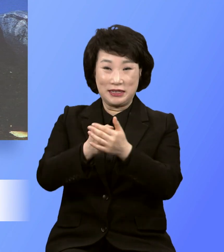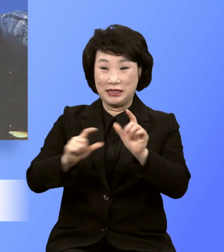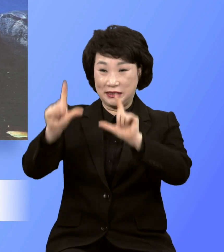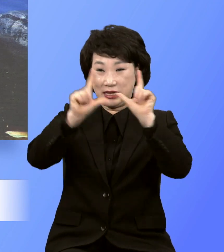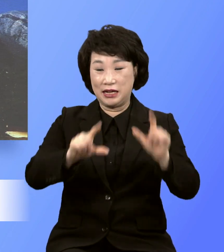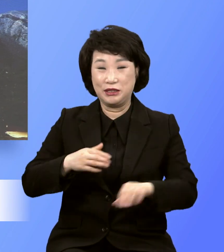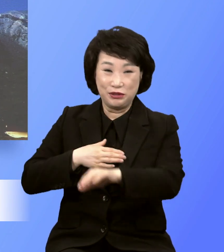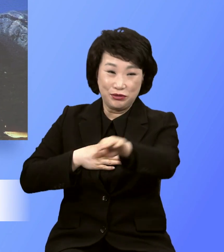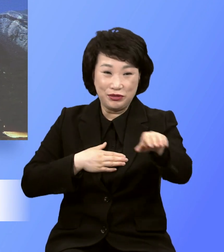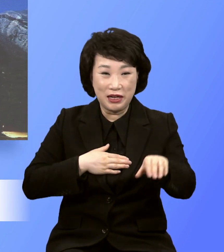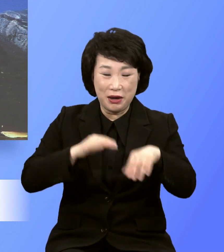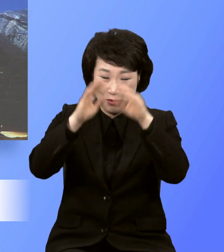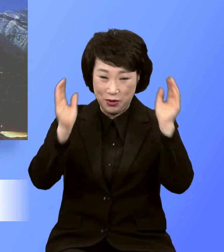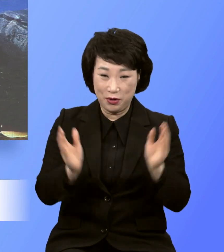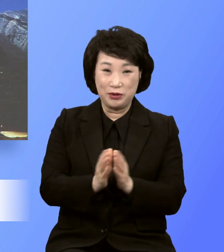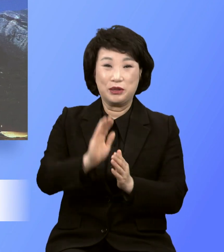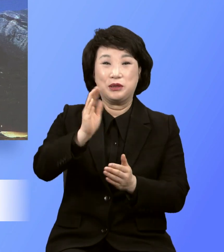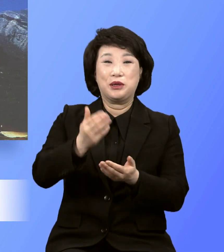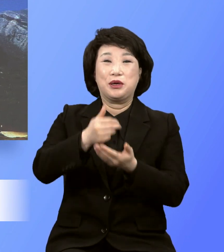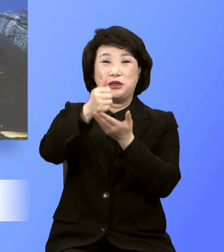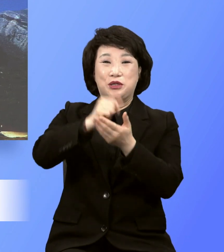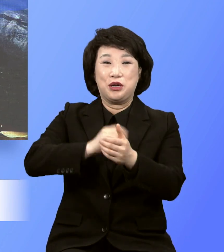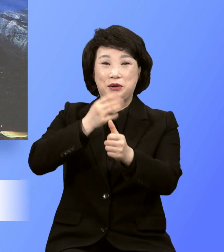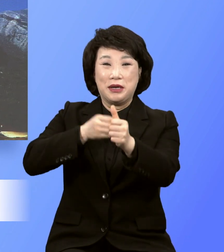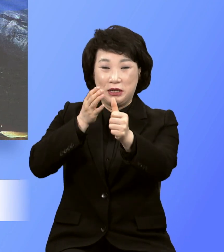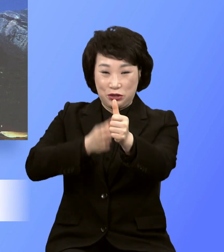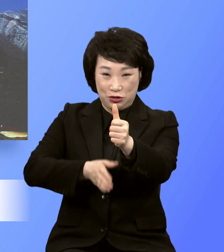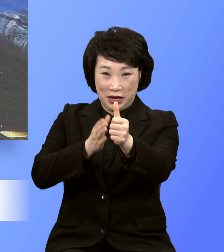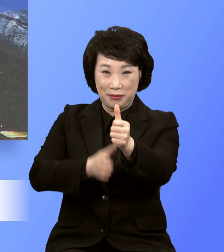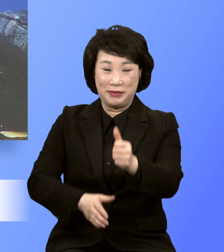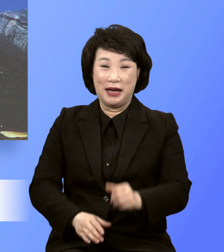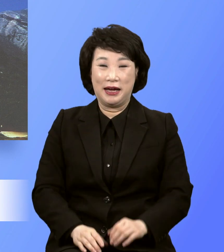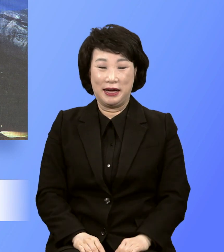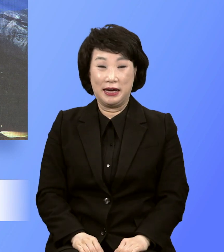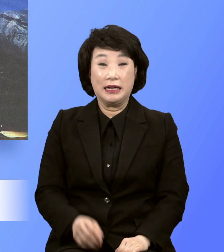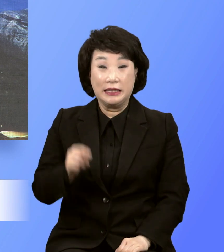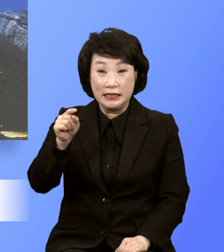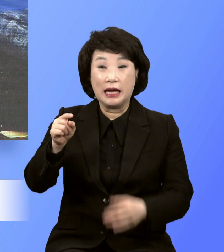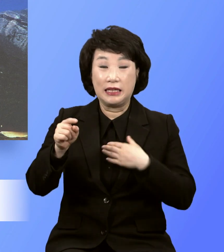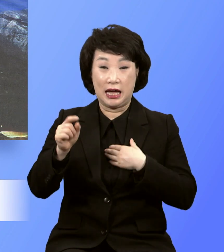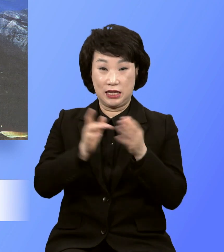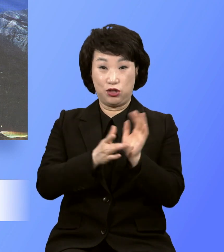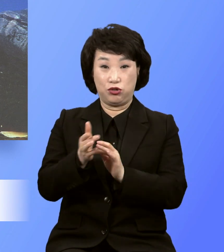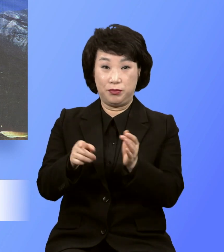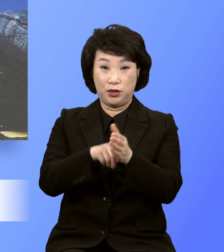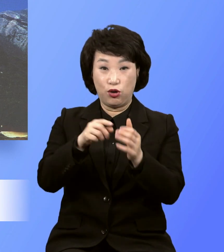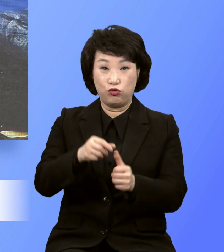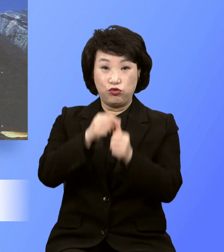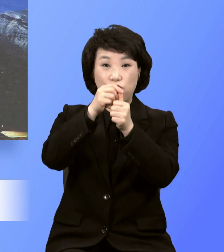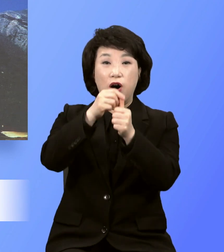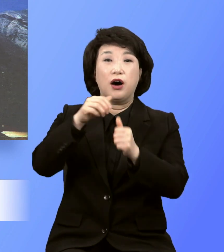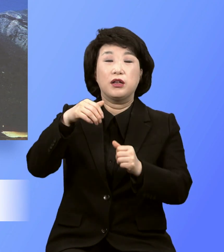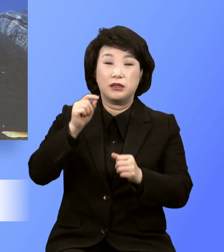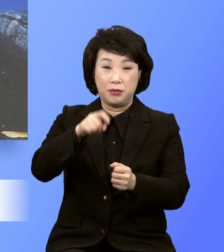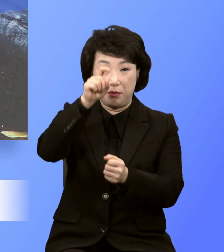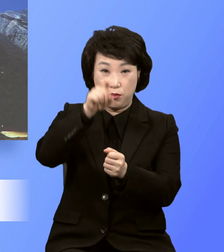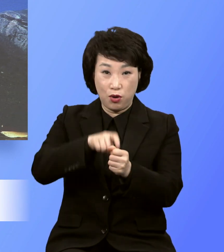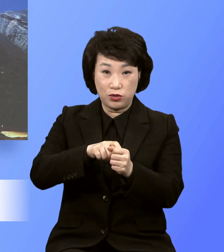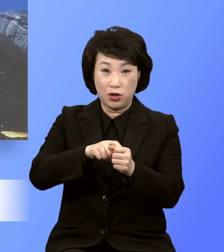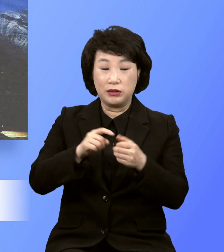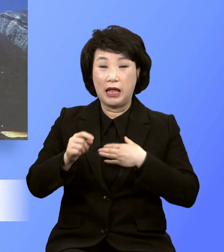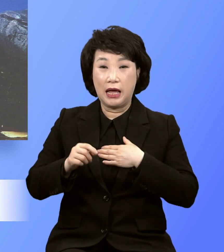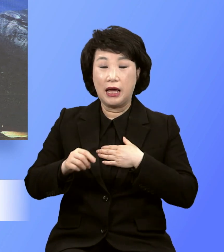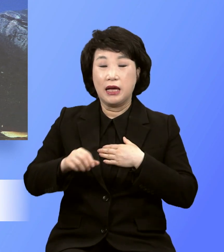사는 여러분이 되기를 주님의 이름으로 축원합니다. 그것이 내가 예수 믿고 구원받은 목적이요,